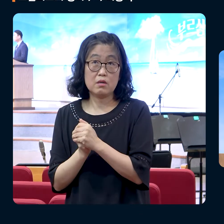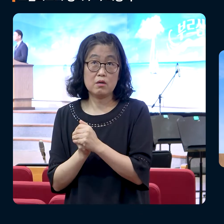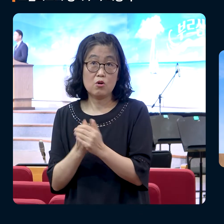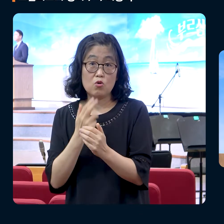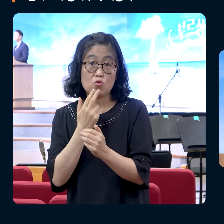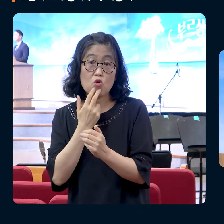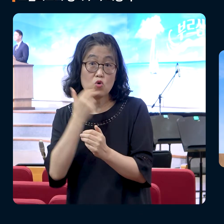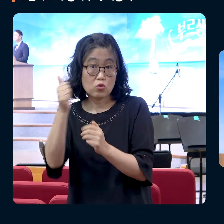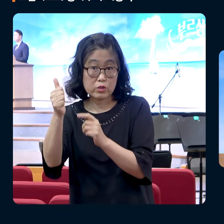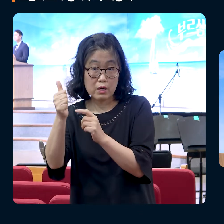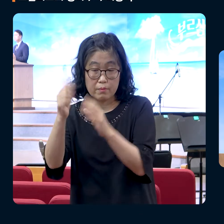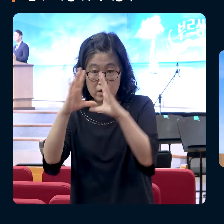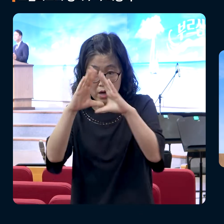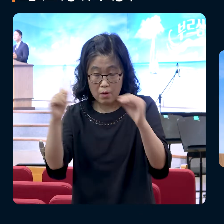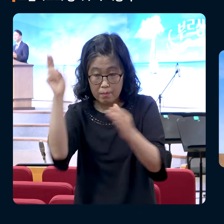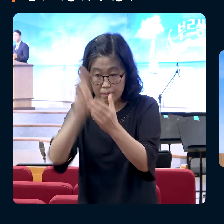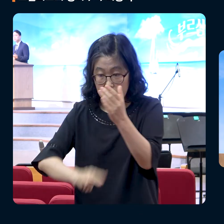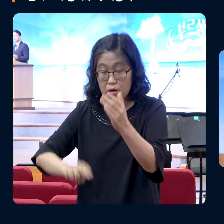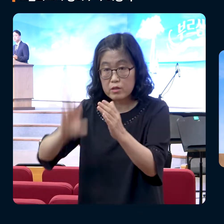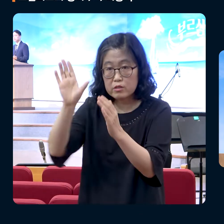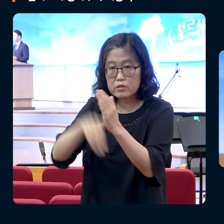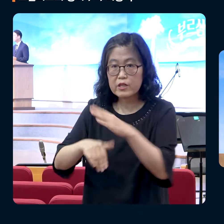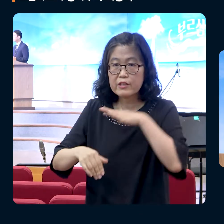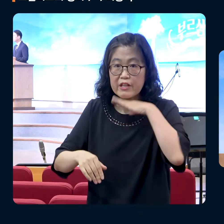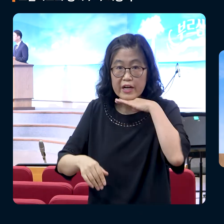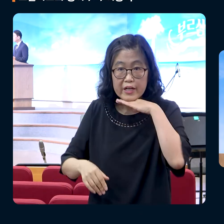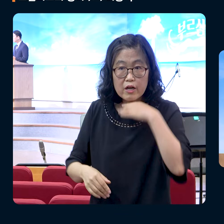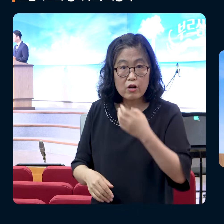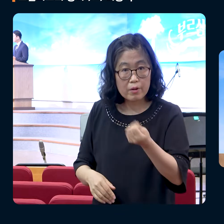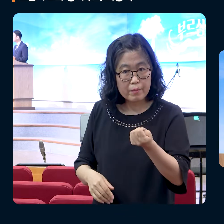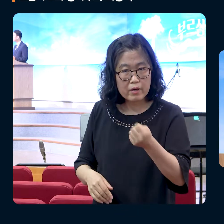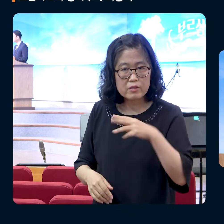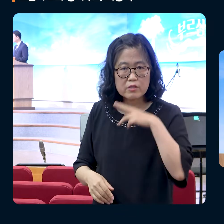요셉이 애굽으로 팔려갔던 그 나이가 몇 살인 줄 아십니까?